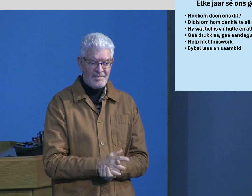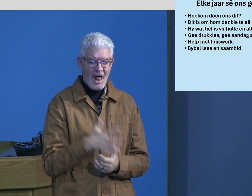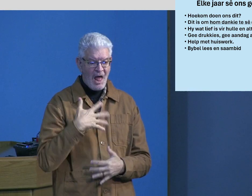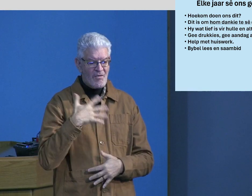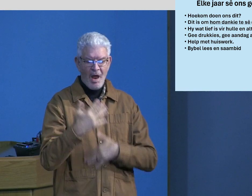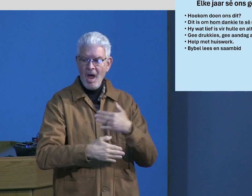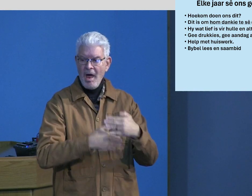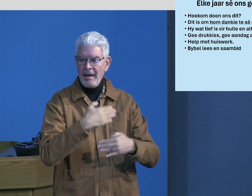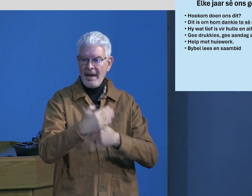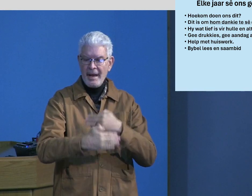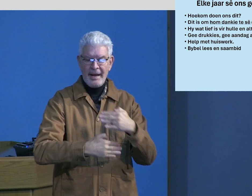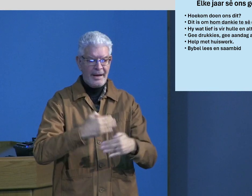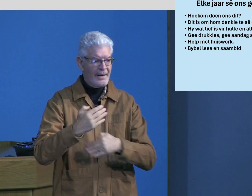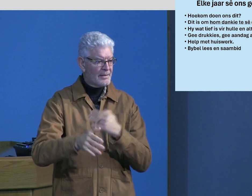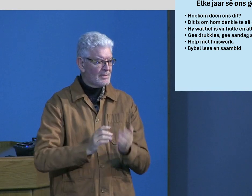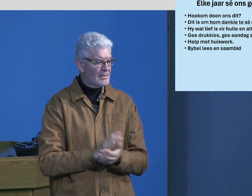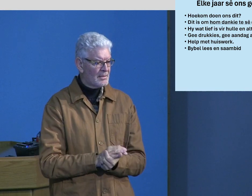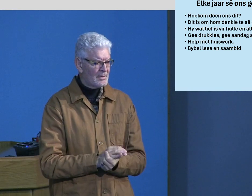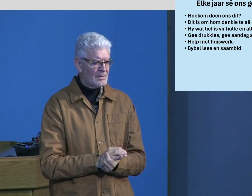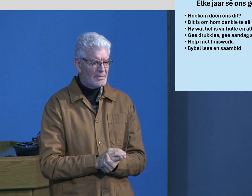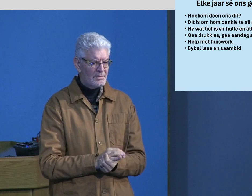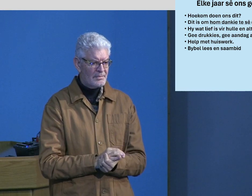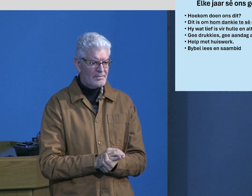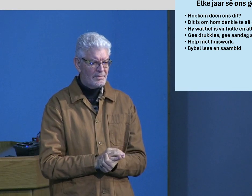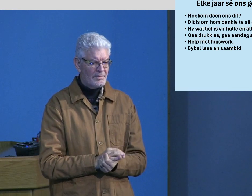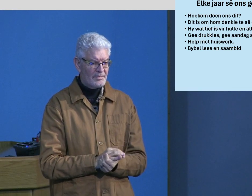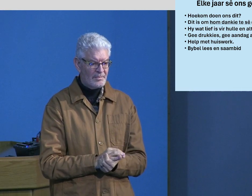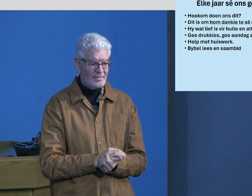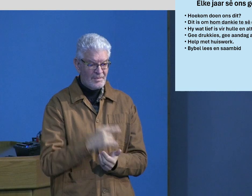ek lewe maar 'n normale lewe. En hulle gaan net aan.